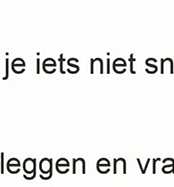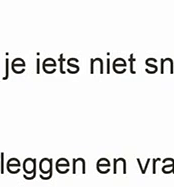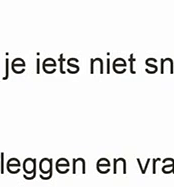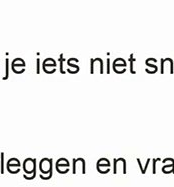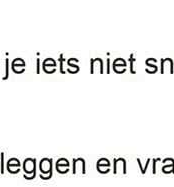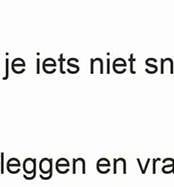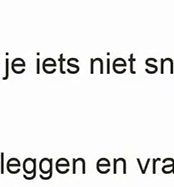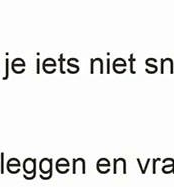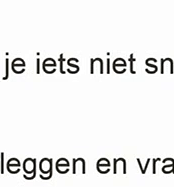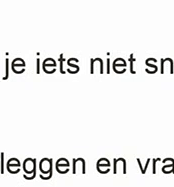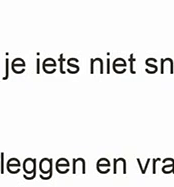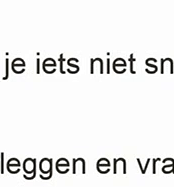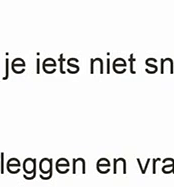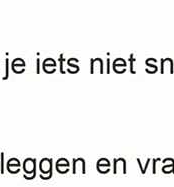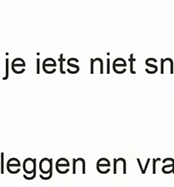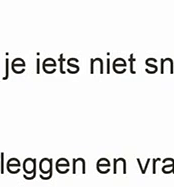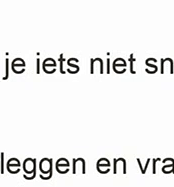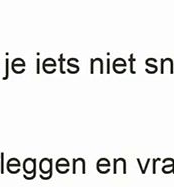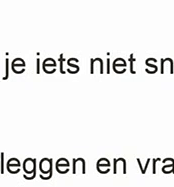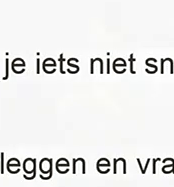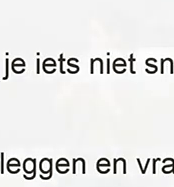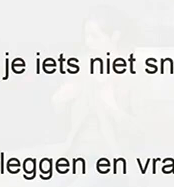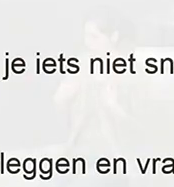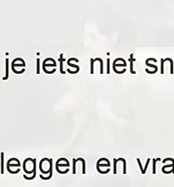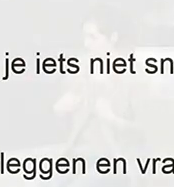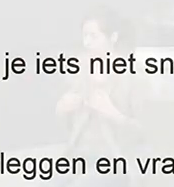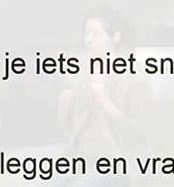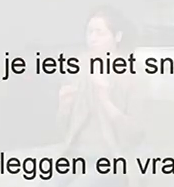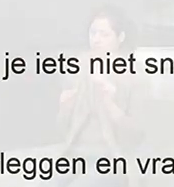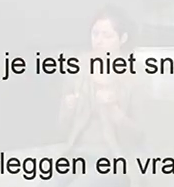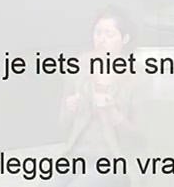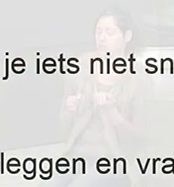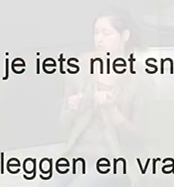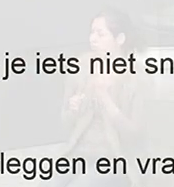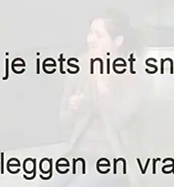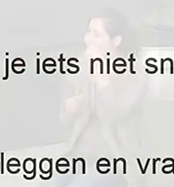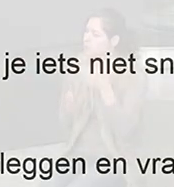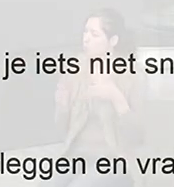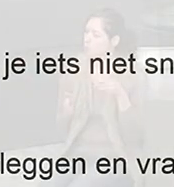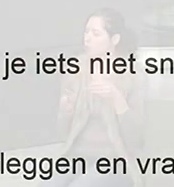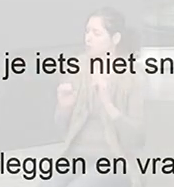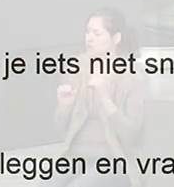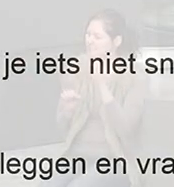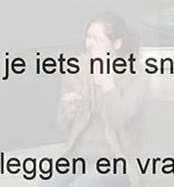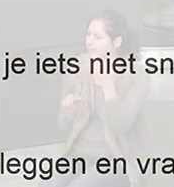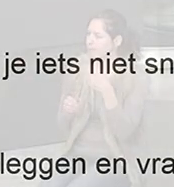kunnen robots ons al helpen, kunnen robots, slimme machines, software, kunnen ons al helpen om